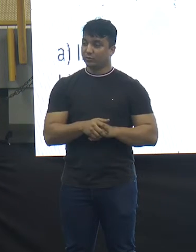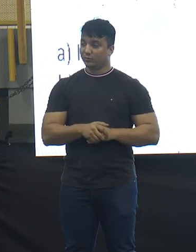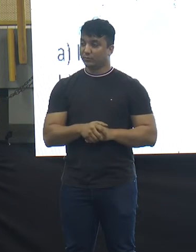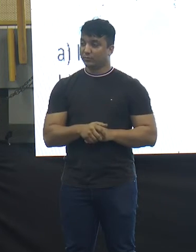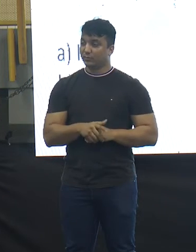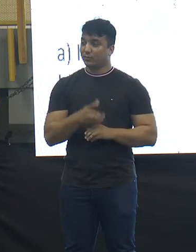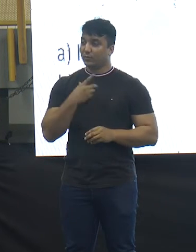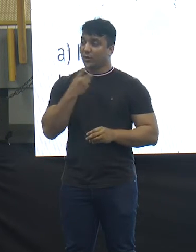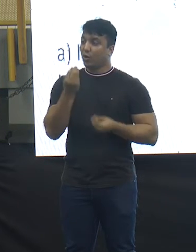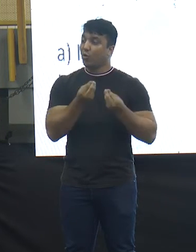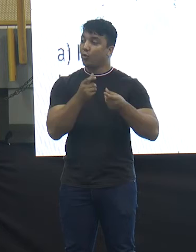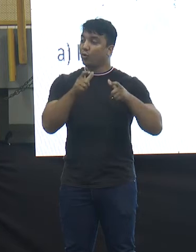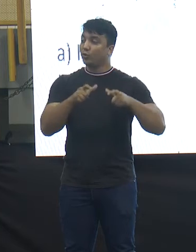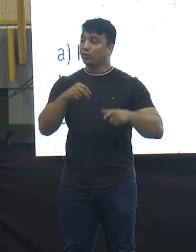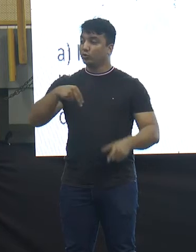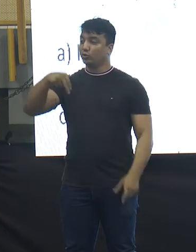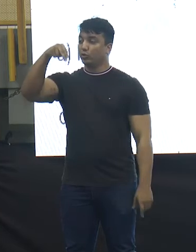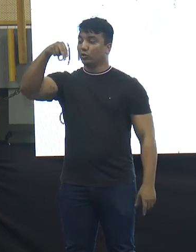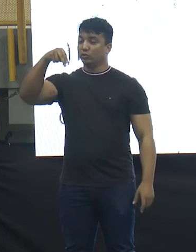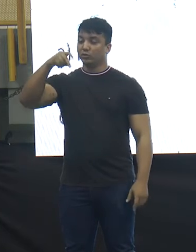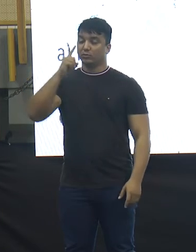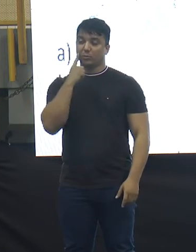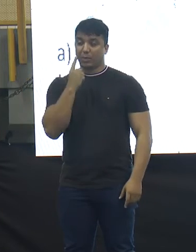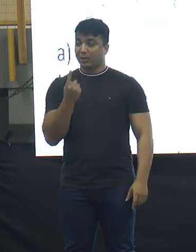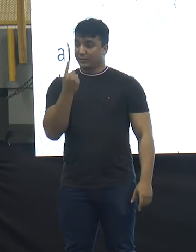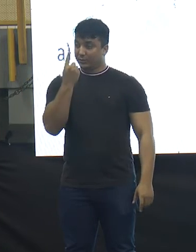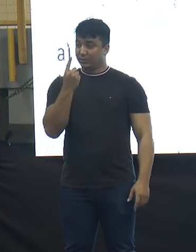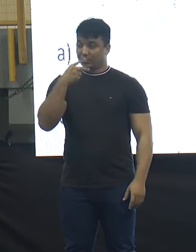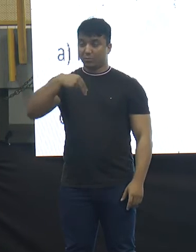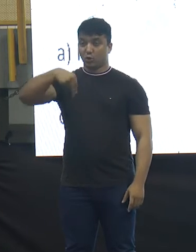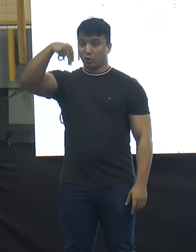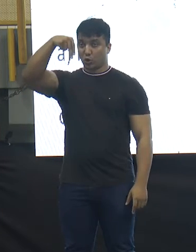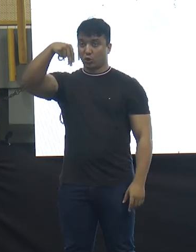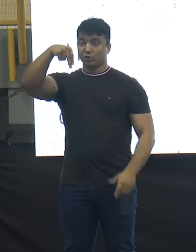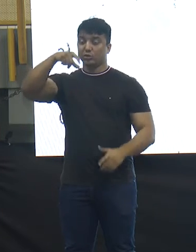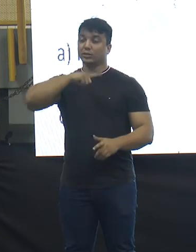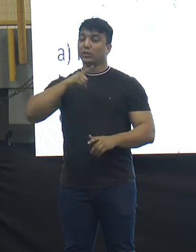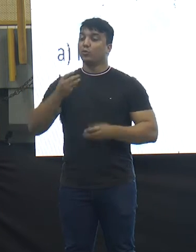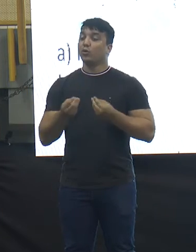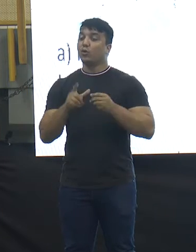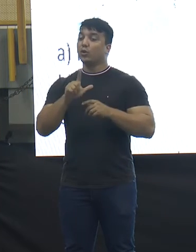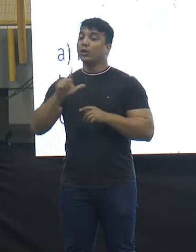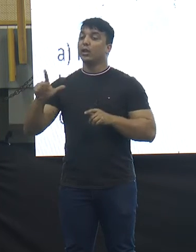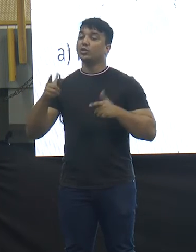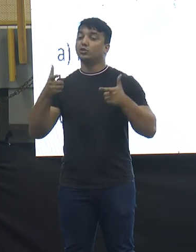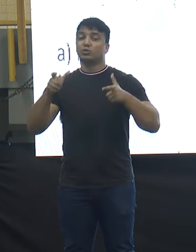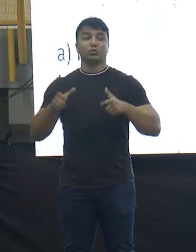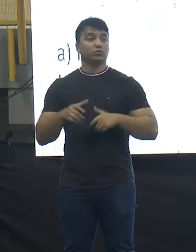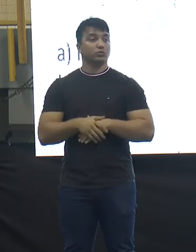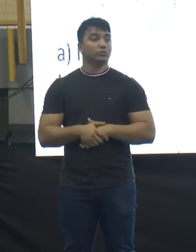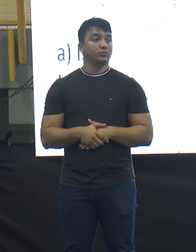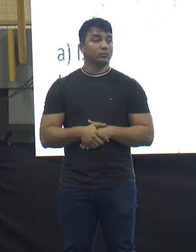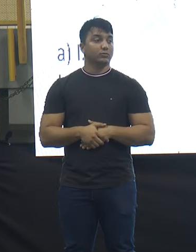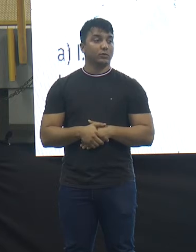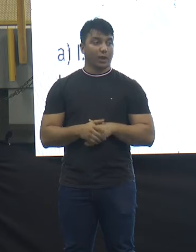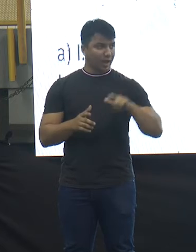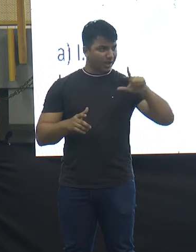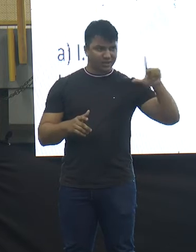Olha para onde é que está apontando o norte. Lá para cima. Se o norte está lá em cima, onde é que está o leste? Aqui.